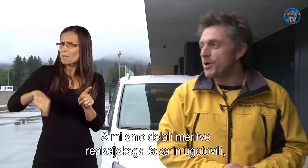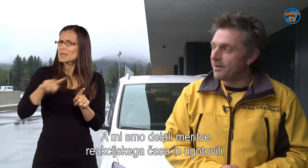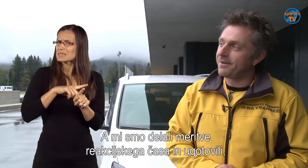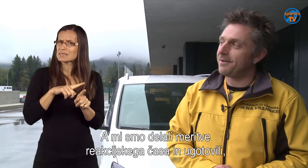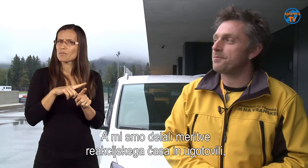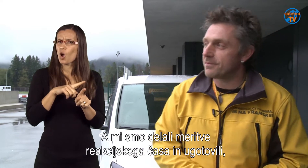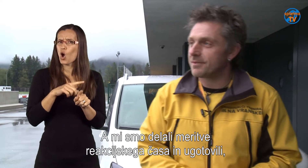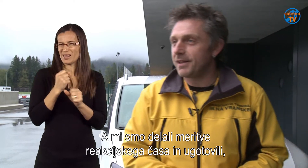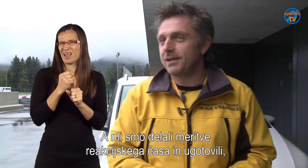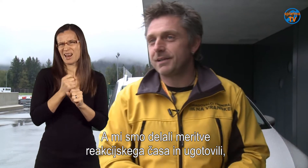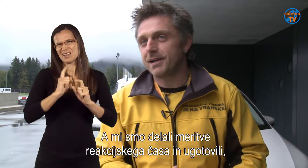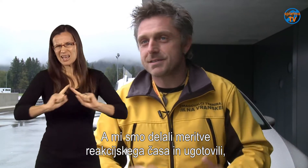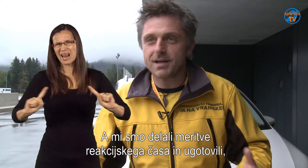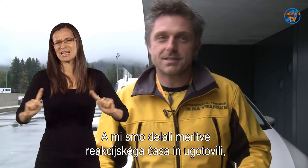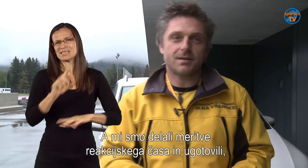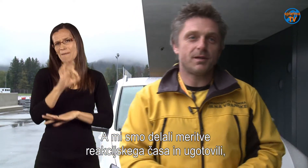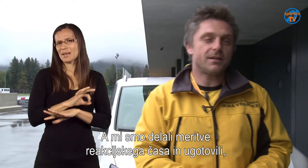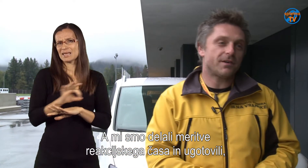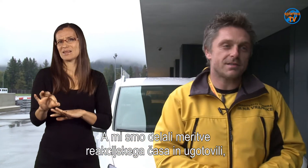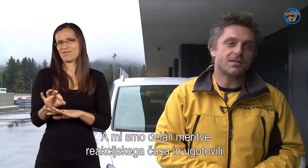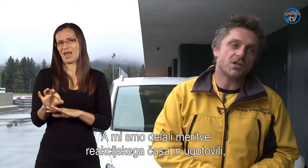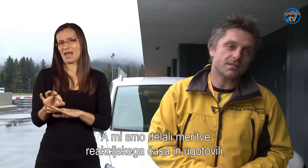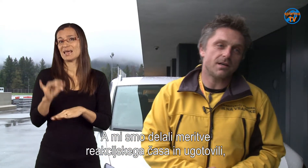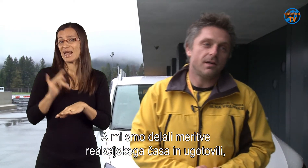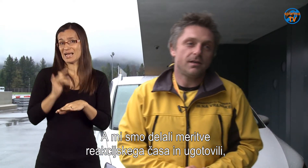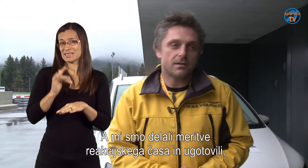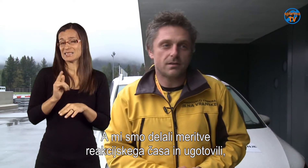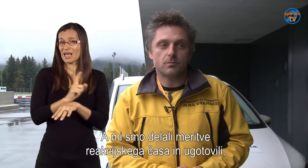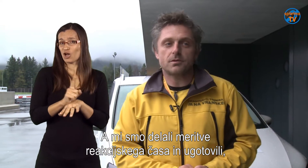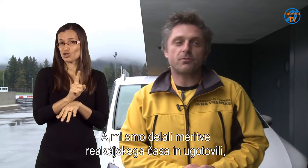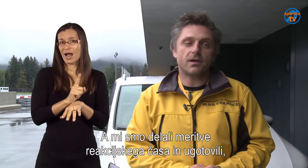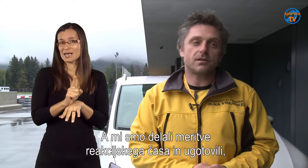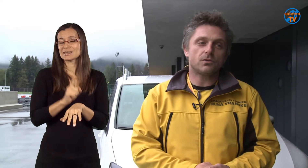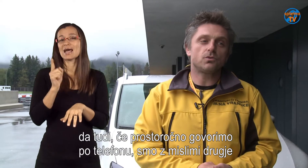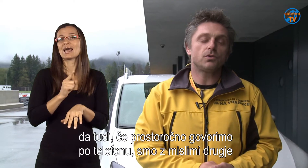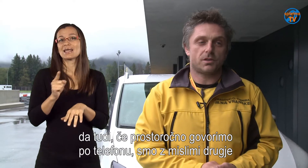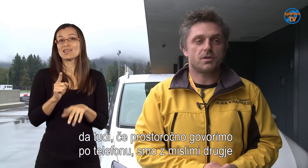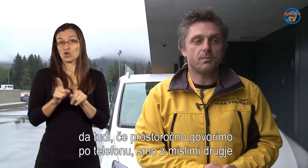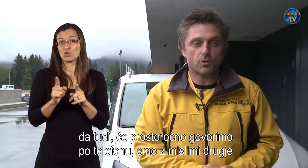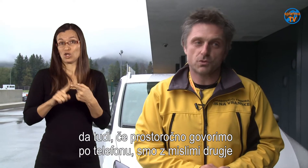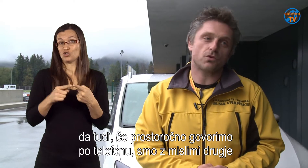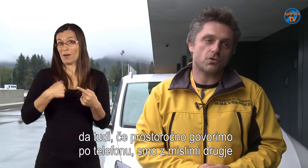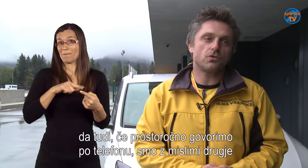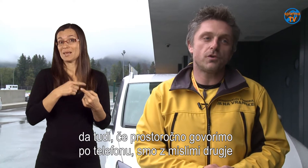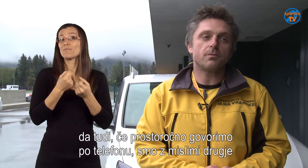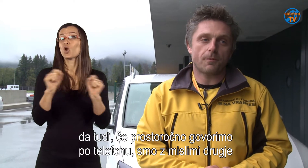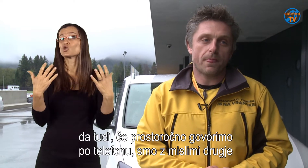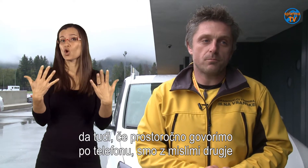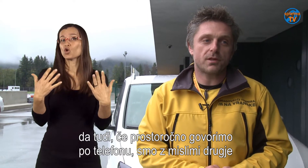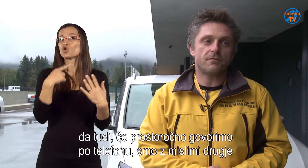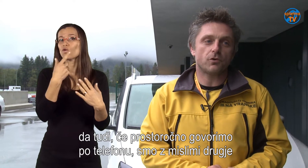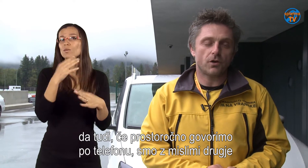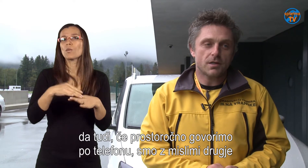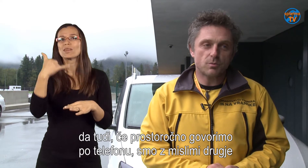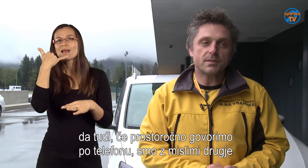smo delali te razne meritve reakcijskega časa in moram povedati, da tudi če mi prostoročno govorimo